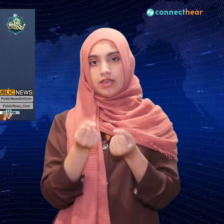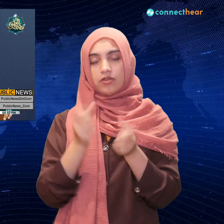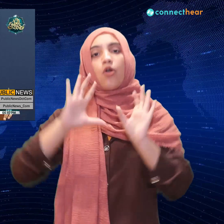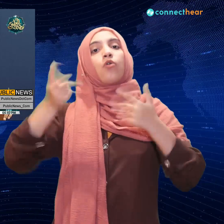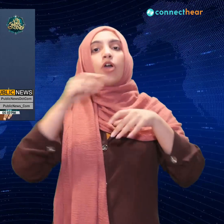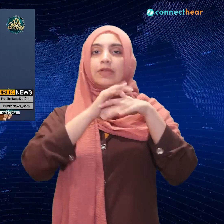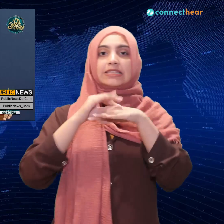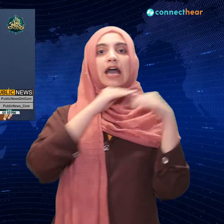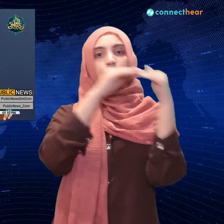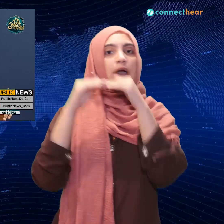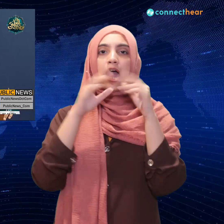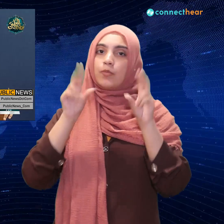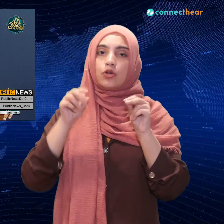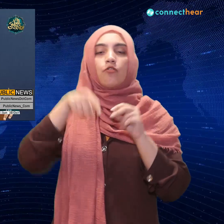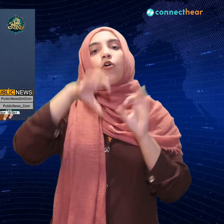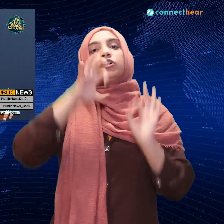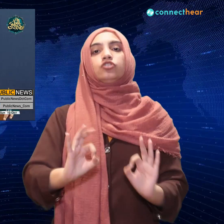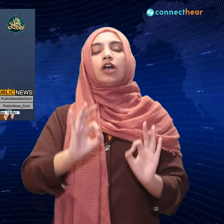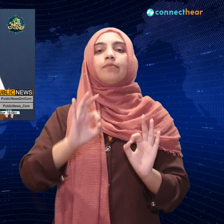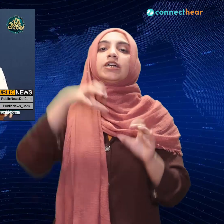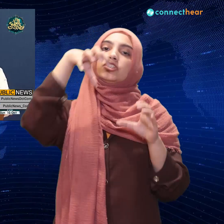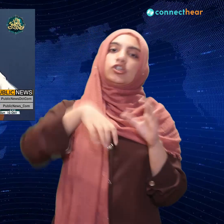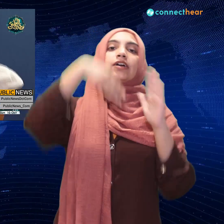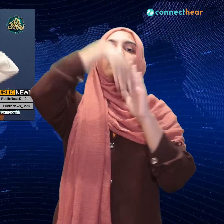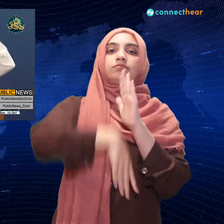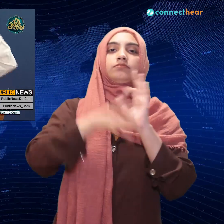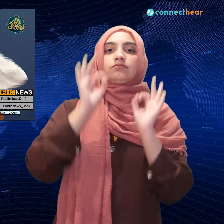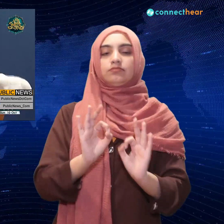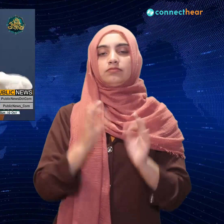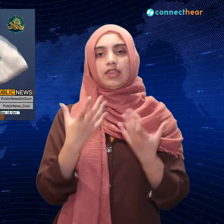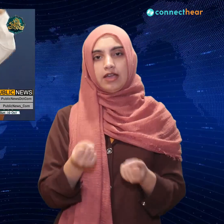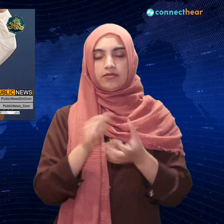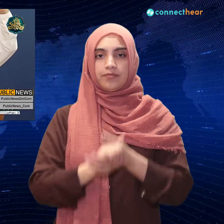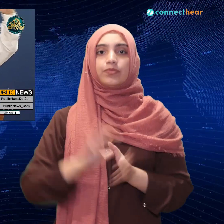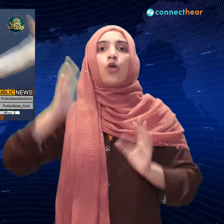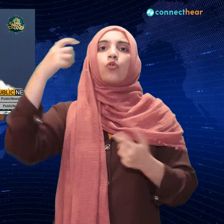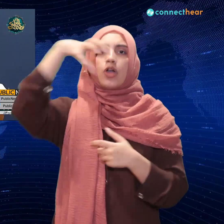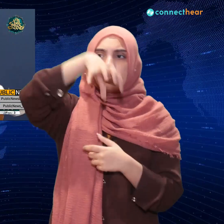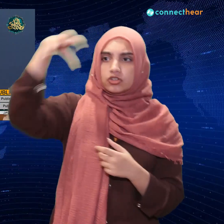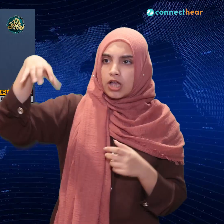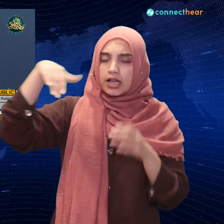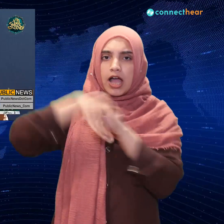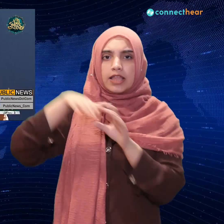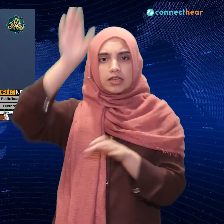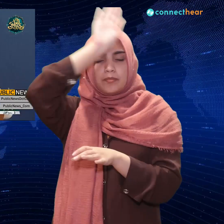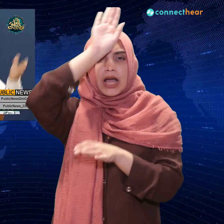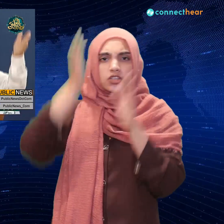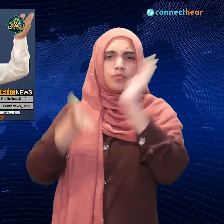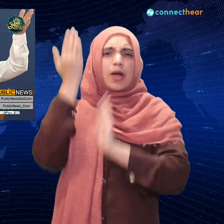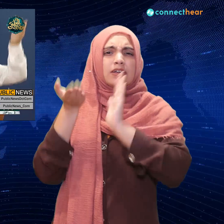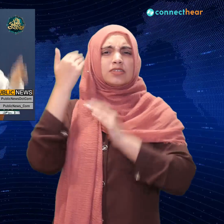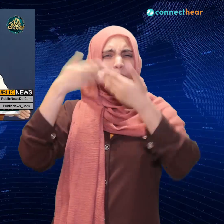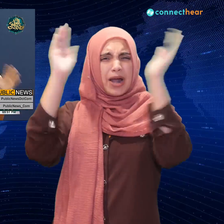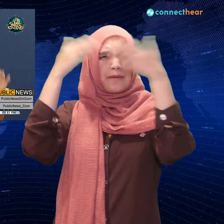جو مرضی کر لیں، دنیا کی تاریخ اٹھا لیں، یہ جو ہوتی ہے رائز اینڈ فال، یہ دنیا کے جو بڑے بڑے امپائر ان کا عروج ہوتا ہے پھر وہ نیچے گرتے ہیں. آپ